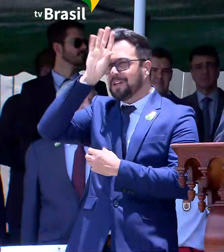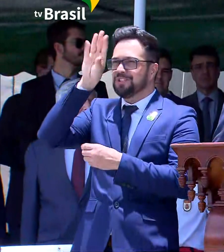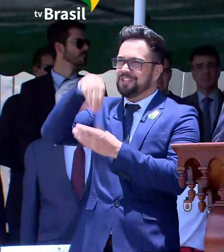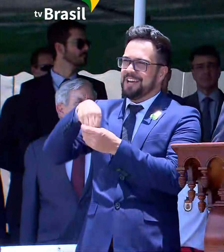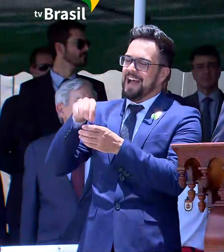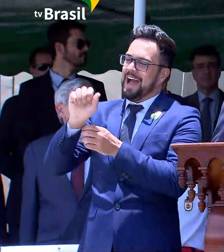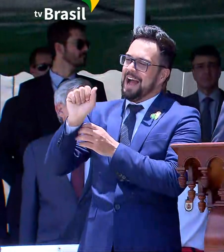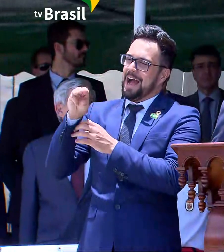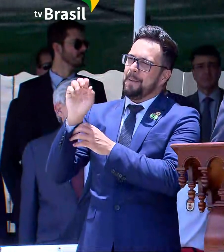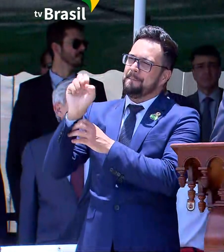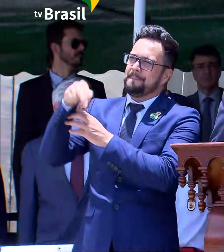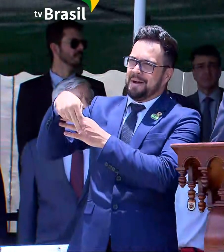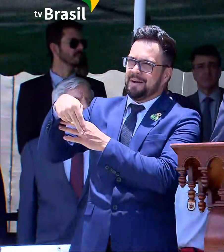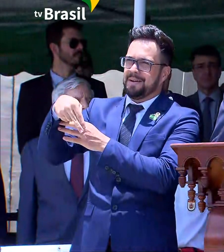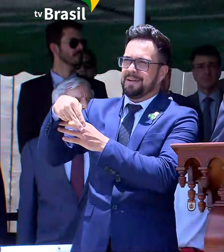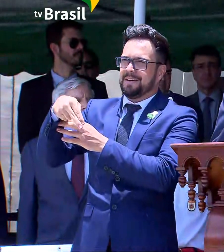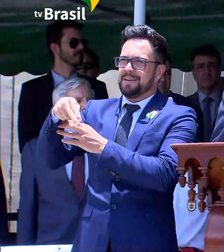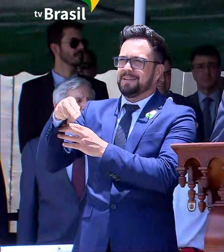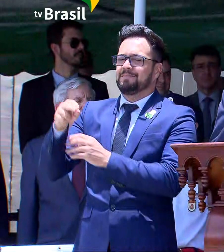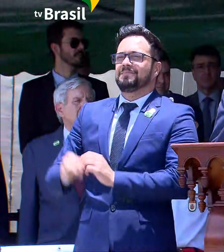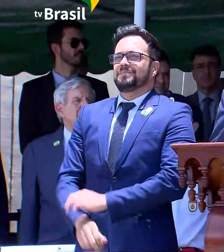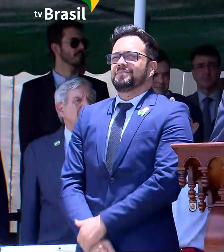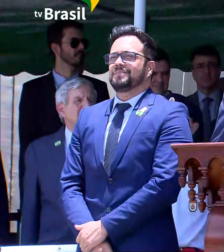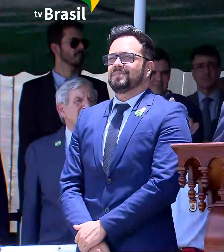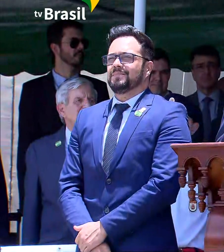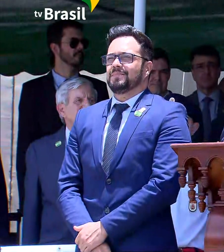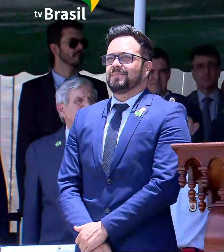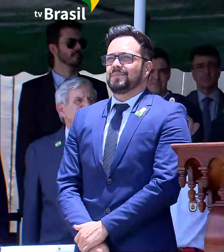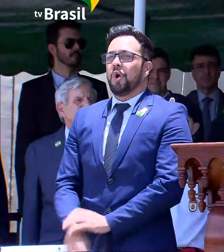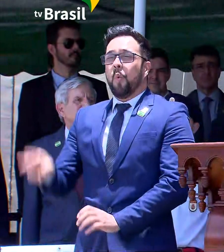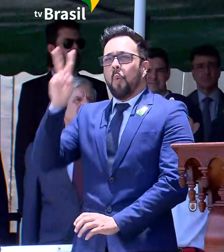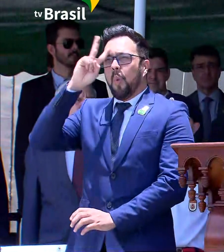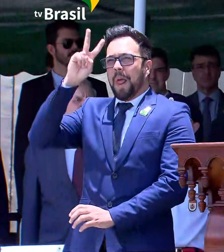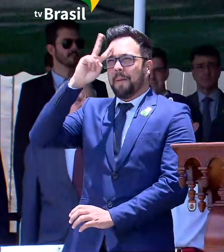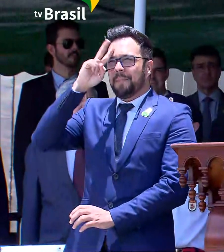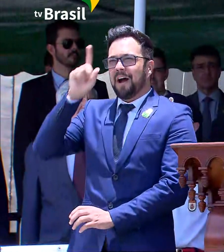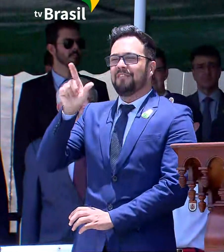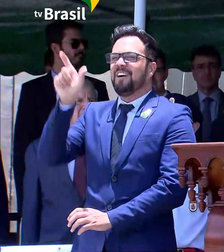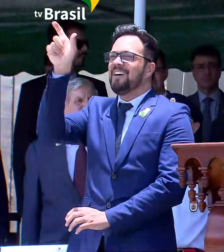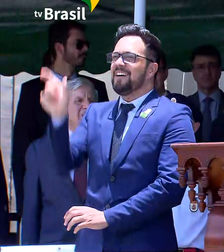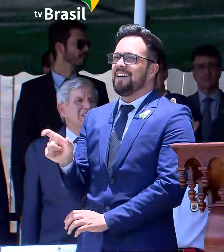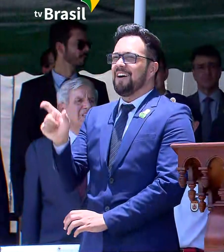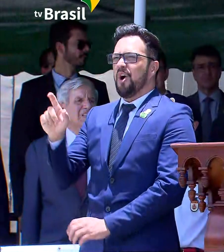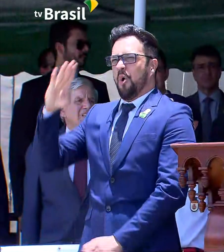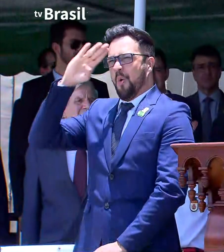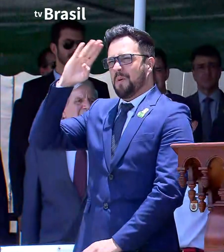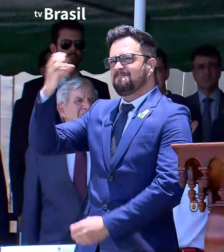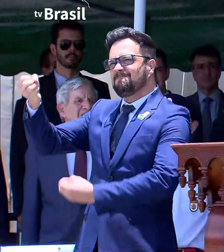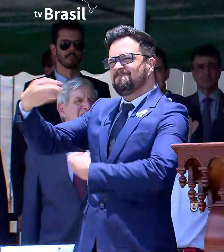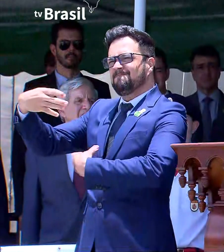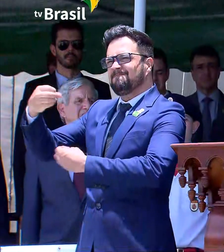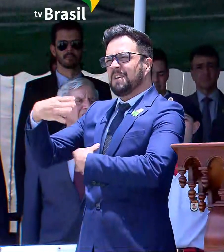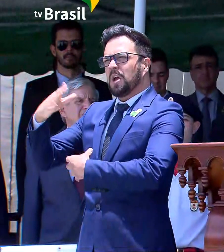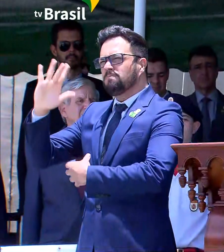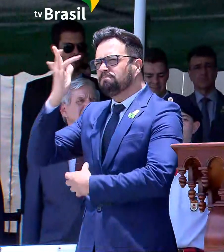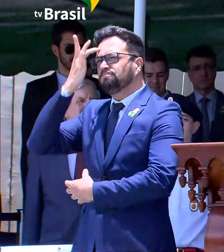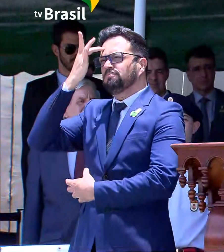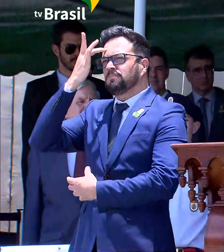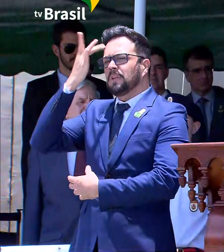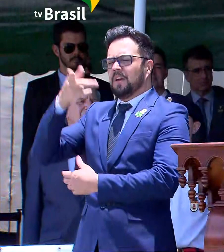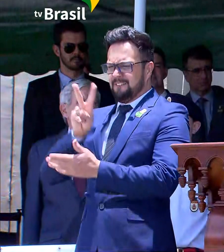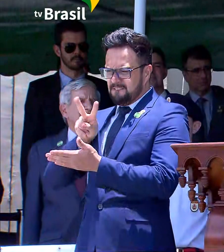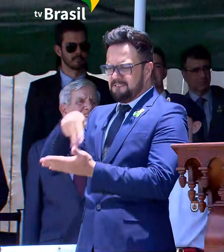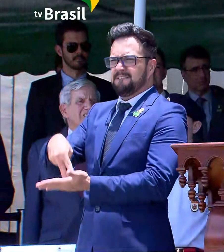academia, como se fosse um memento do comandante da patrulha. Levei avante aquele